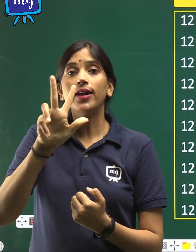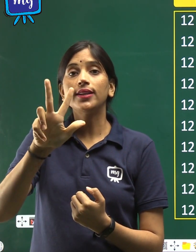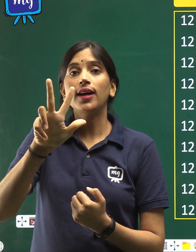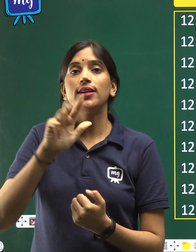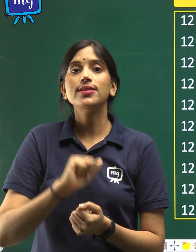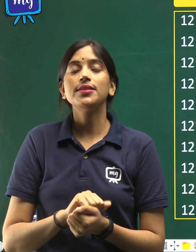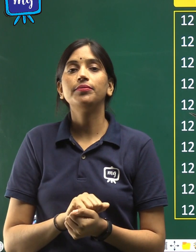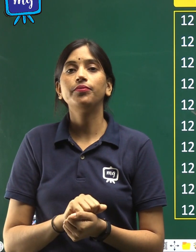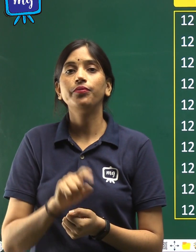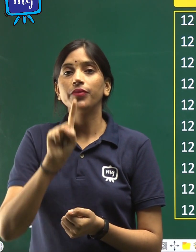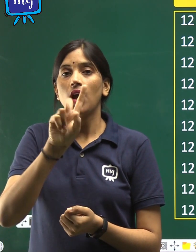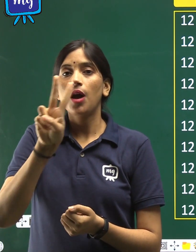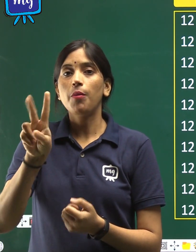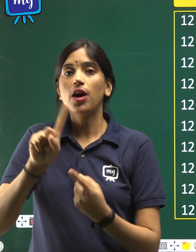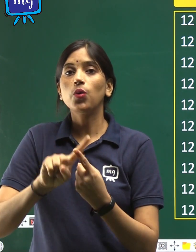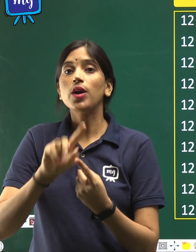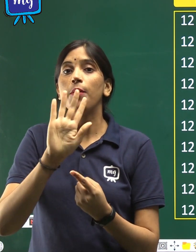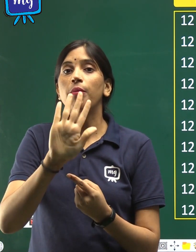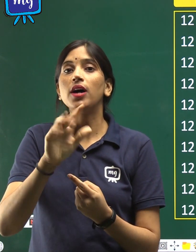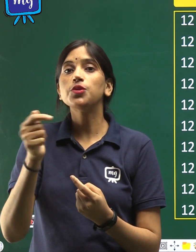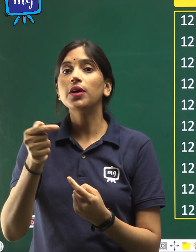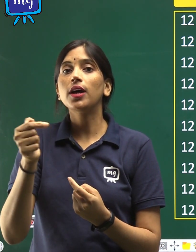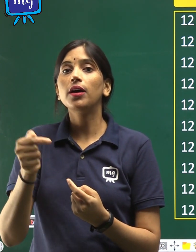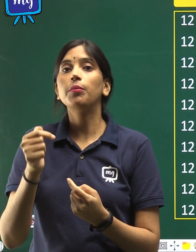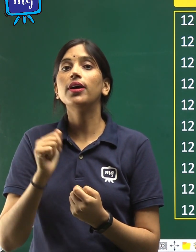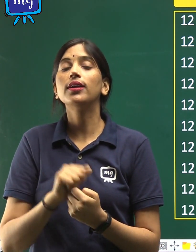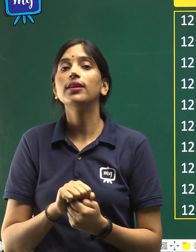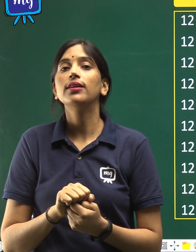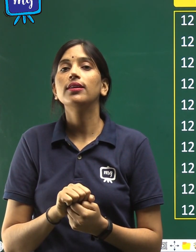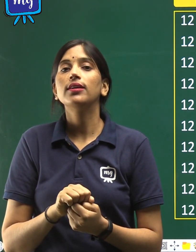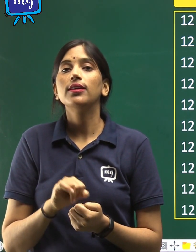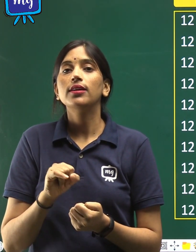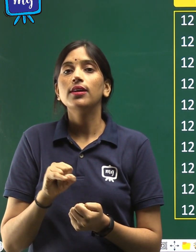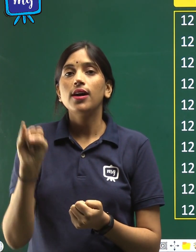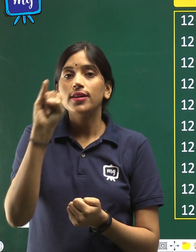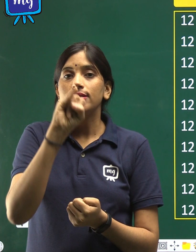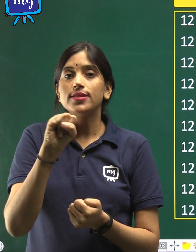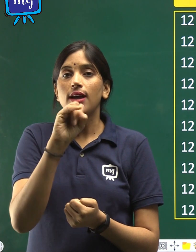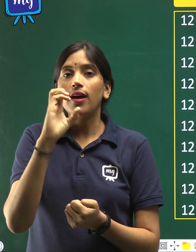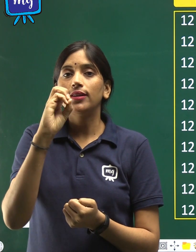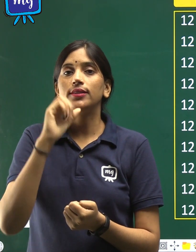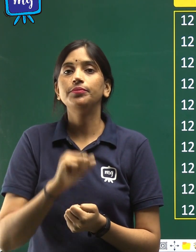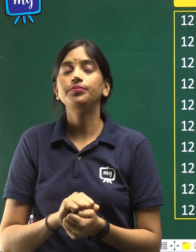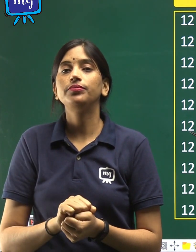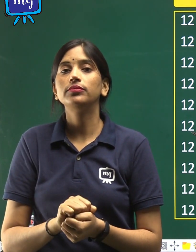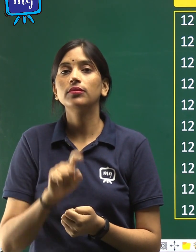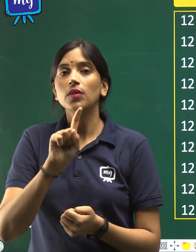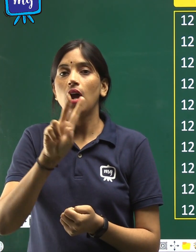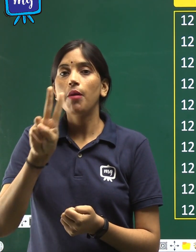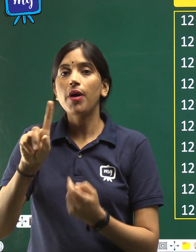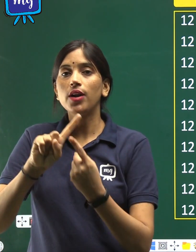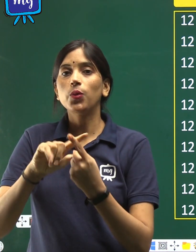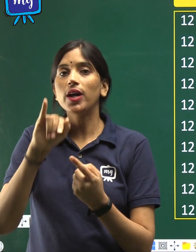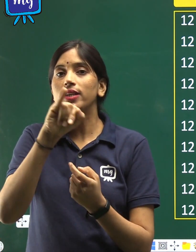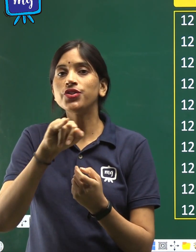48। 12 गुणा 5 बराबर 60। 12